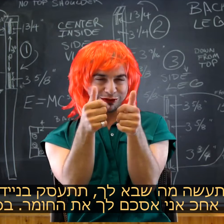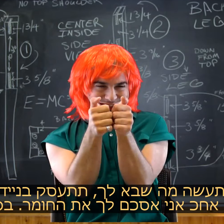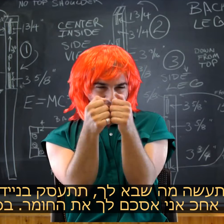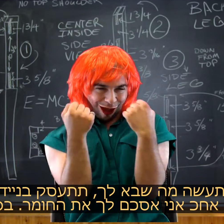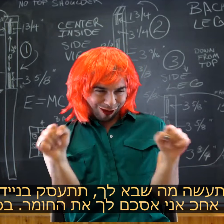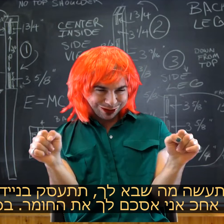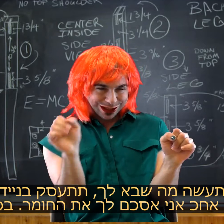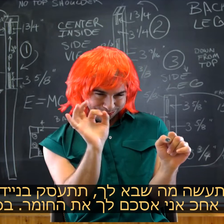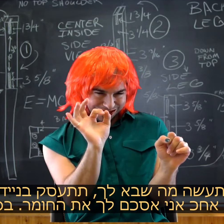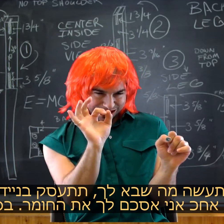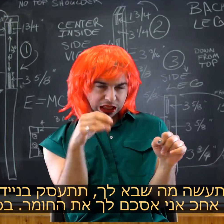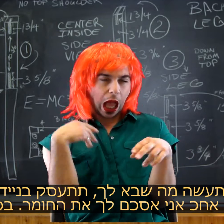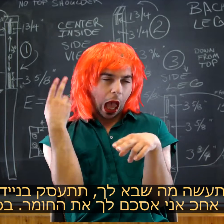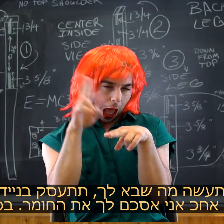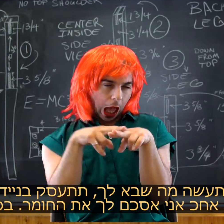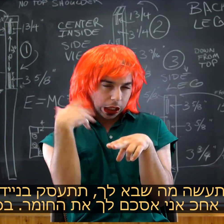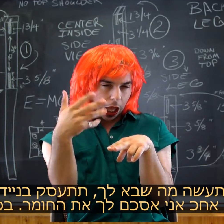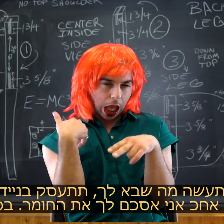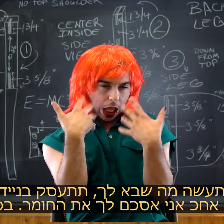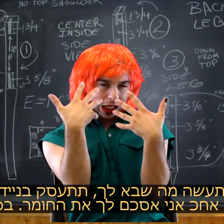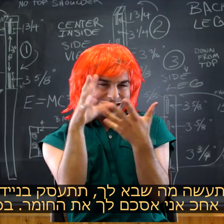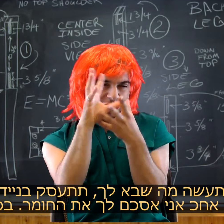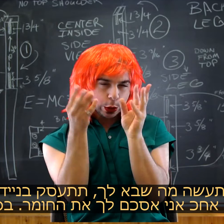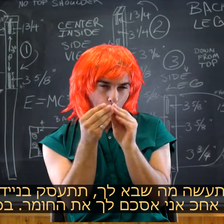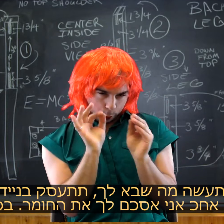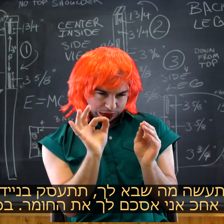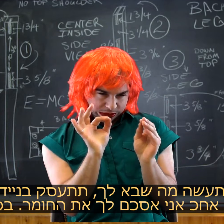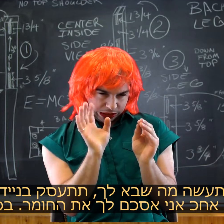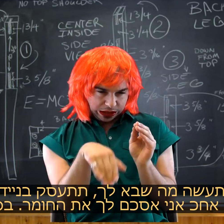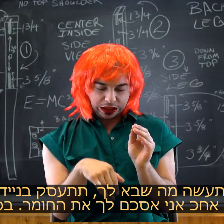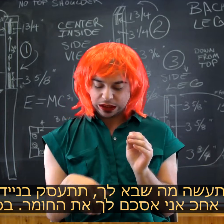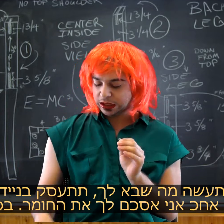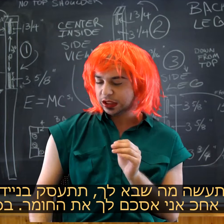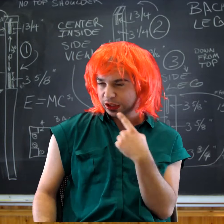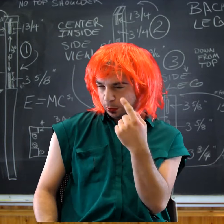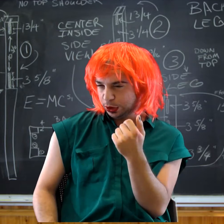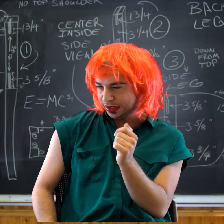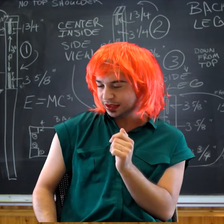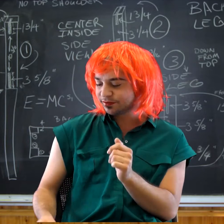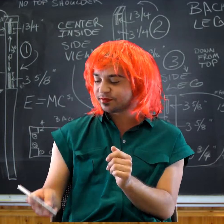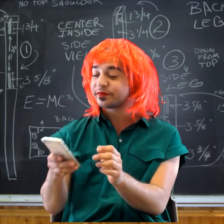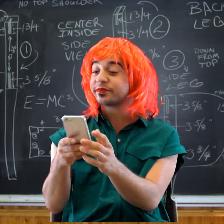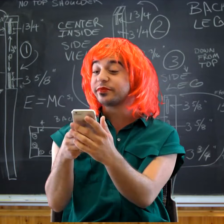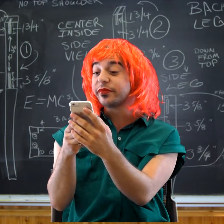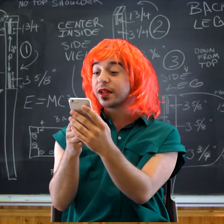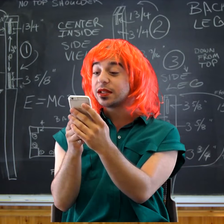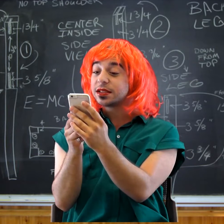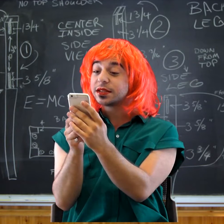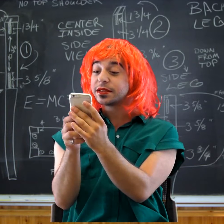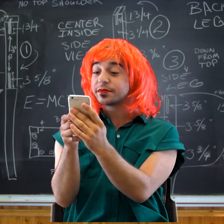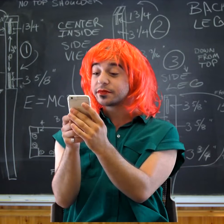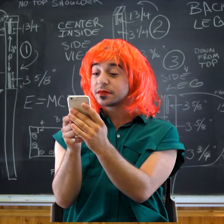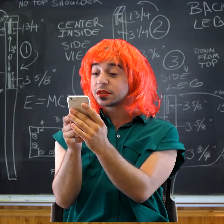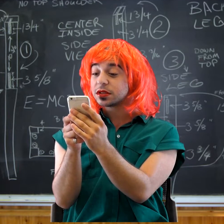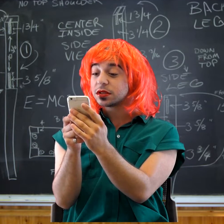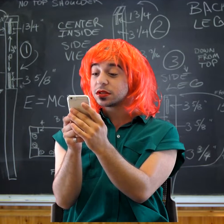בינתיים תעשה מה שבא לך, תתעסק בנייד שלך, חופשי. אחר כך אני אסכם לך את החומר, בסדר?